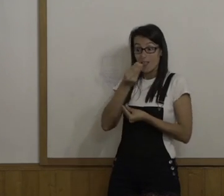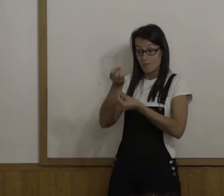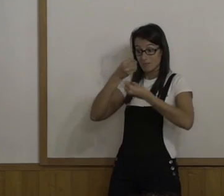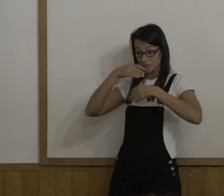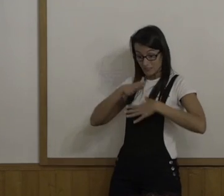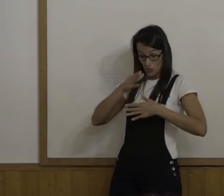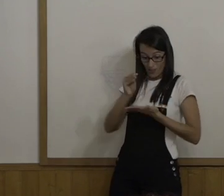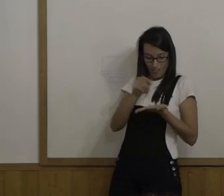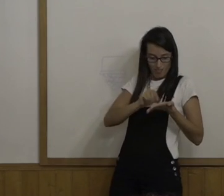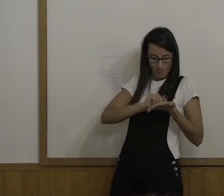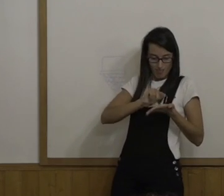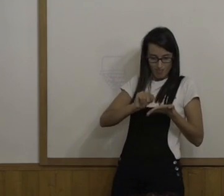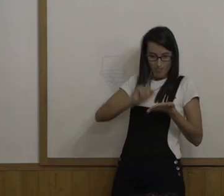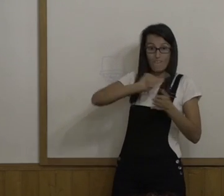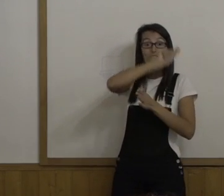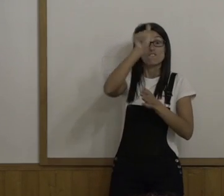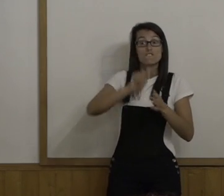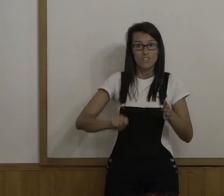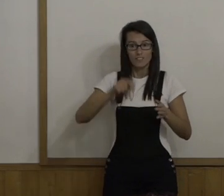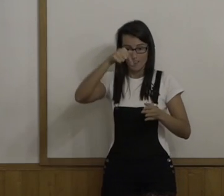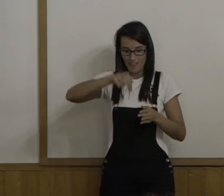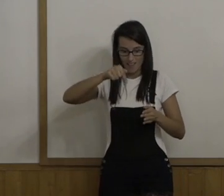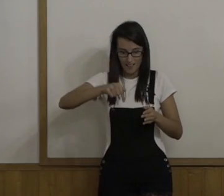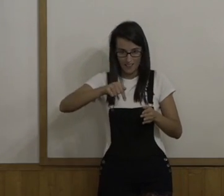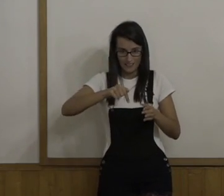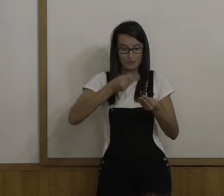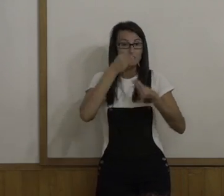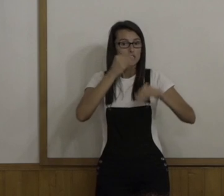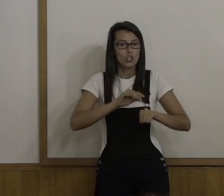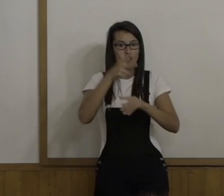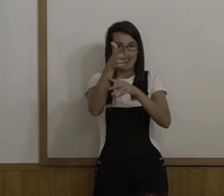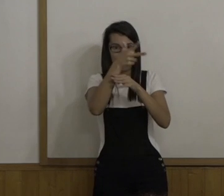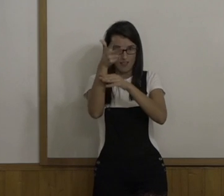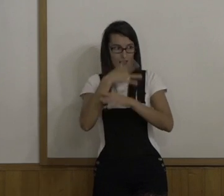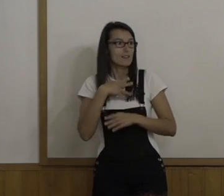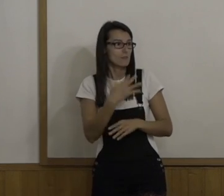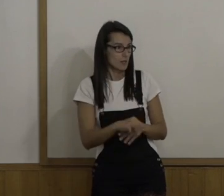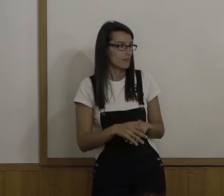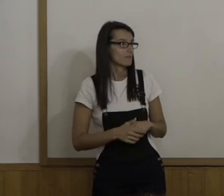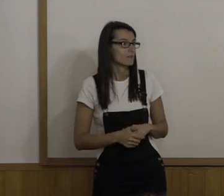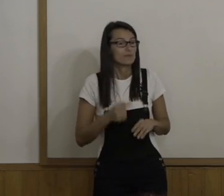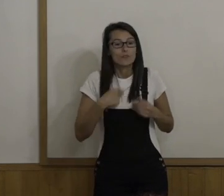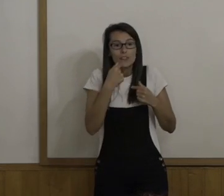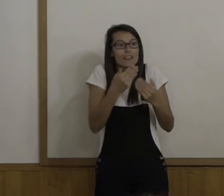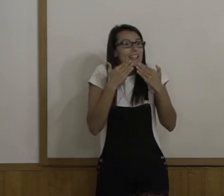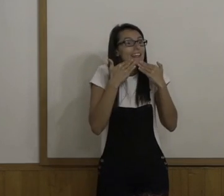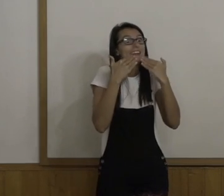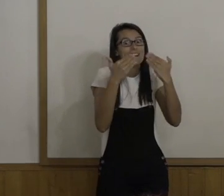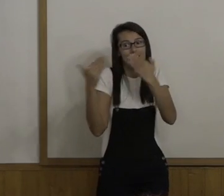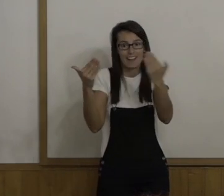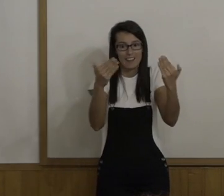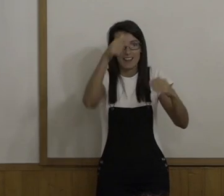a la Fundación, pues queden grabadas estas maravillosas historias. Y yo, pues nada, daros las gracias y